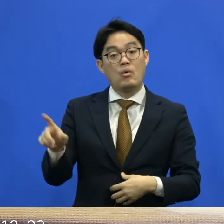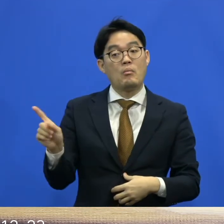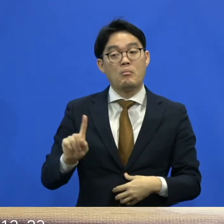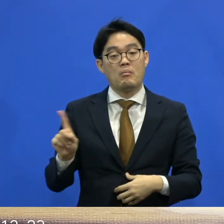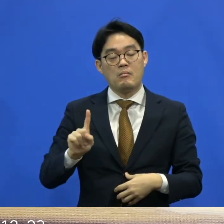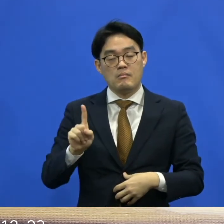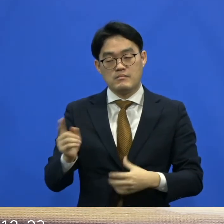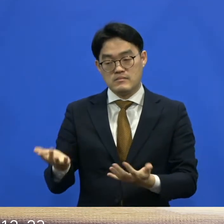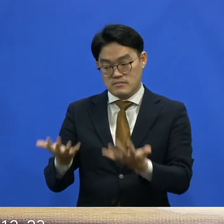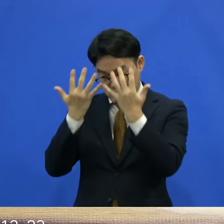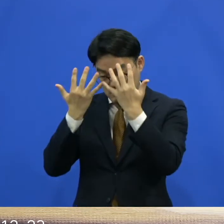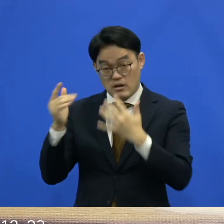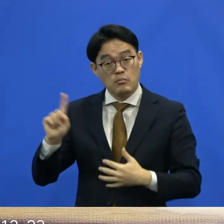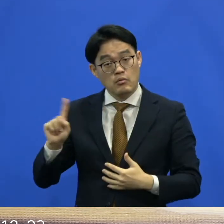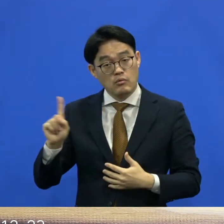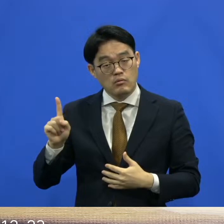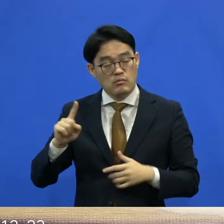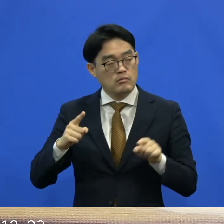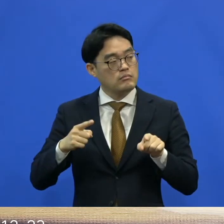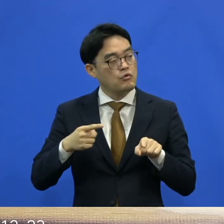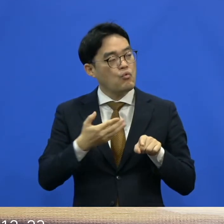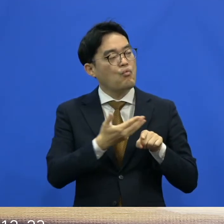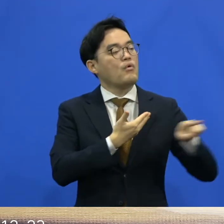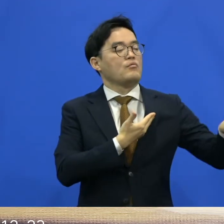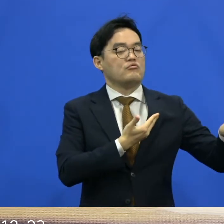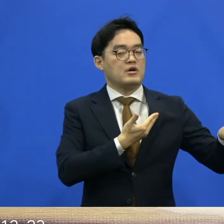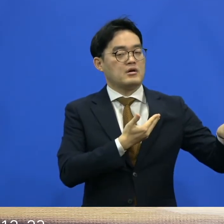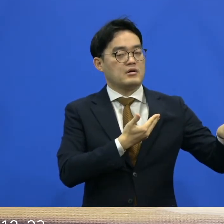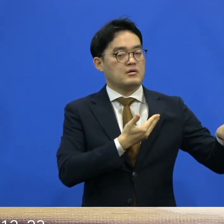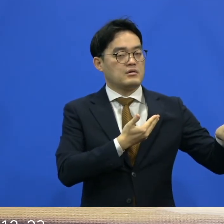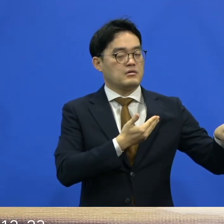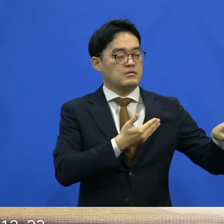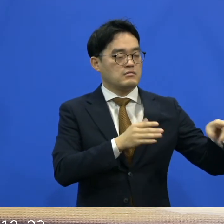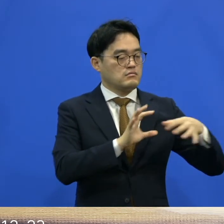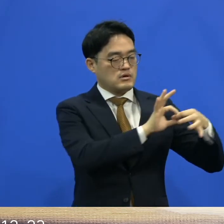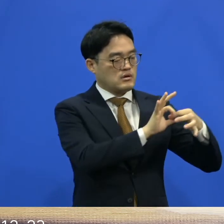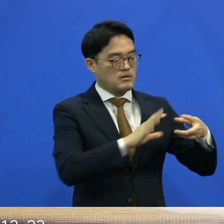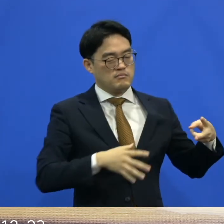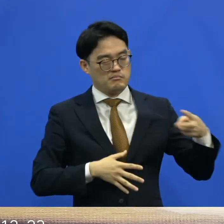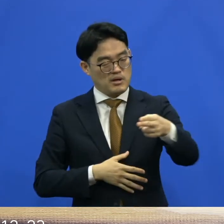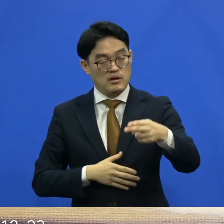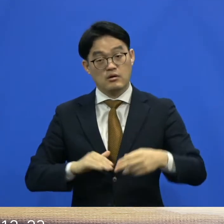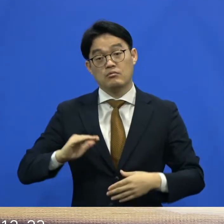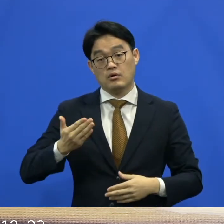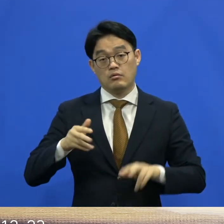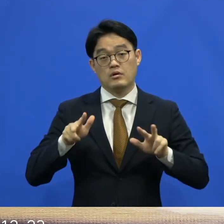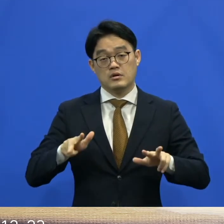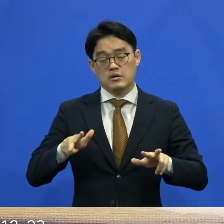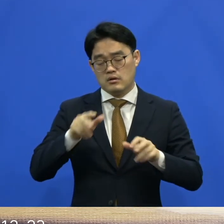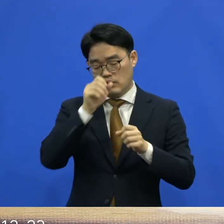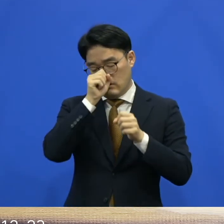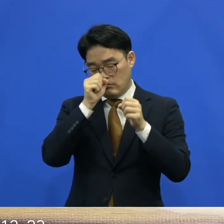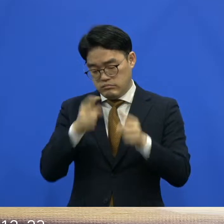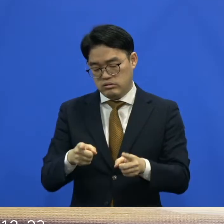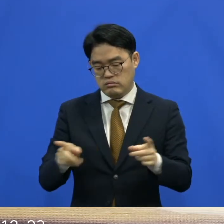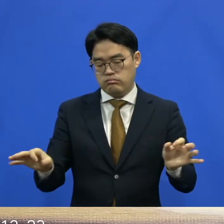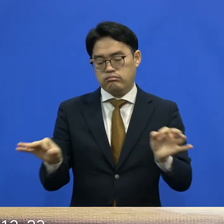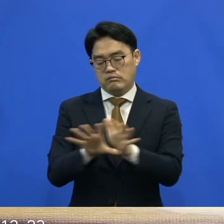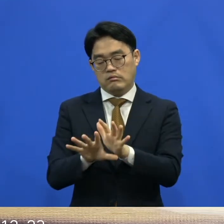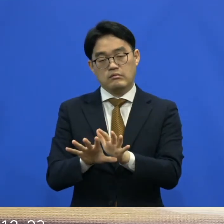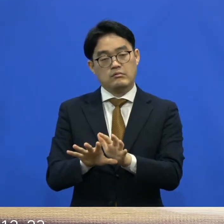곳입니다. 외부와 차단된 곳입니다. 모든 기회가 다 날아가 버렸습니다. 이제 암울한 상황 속으로